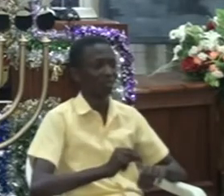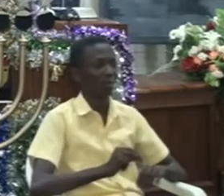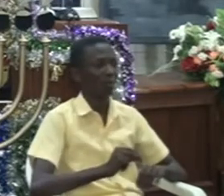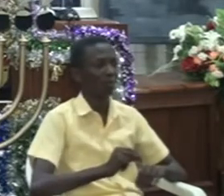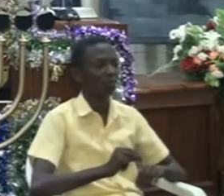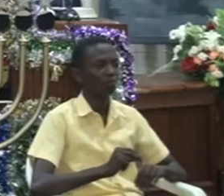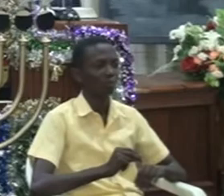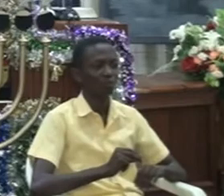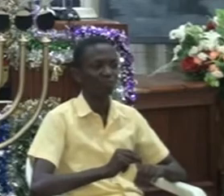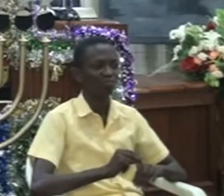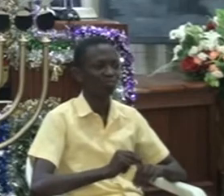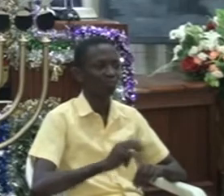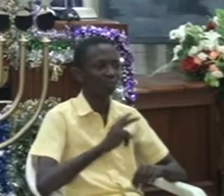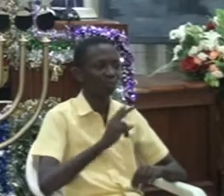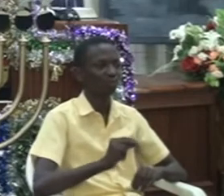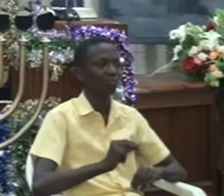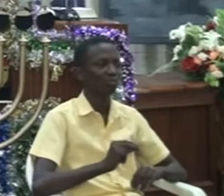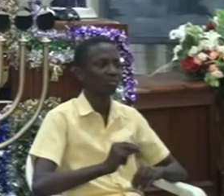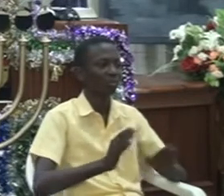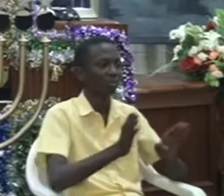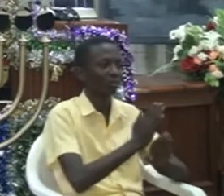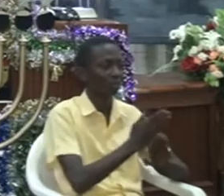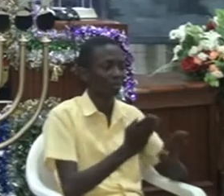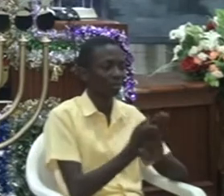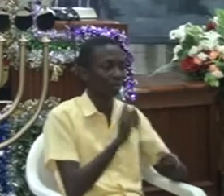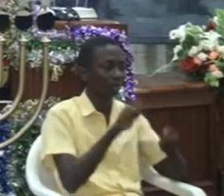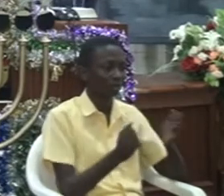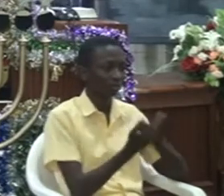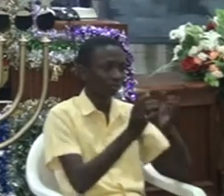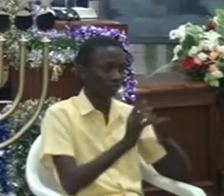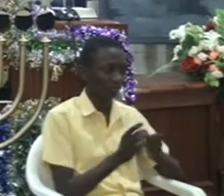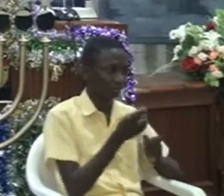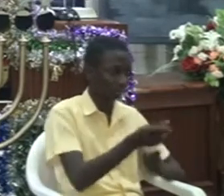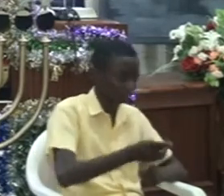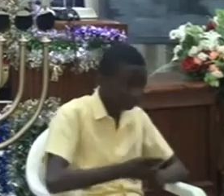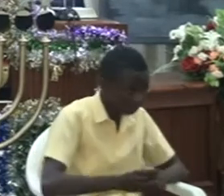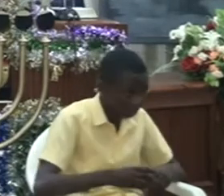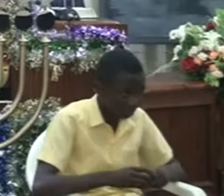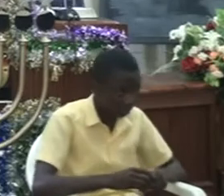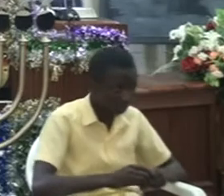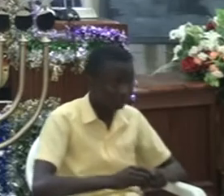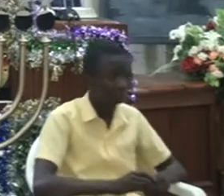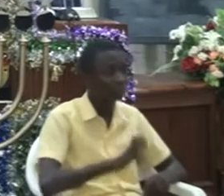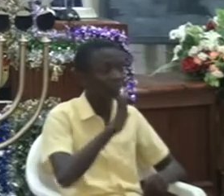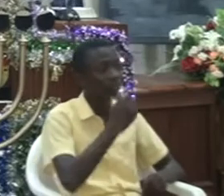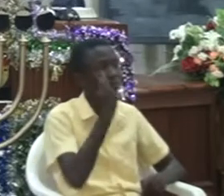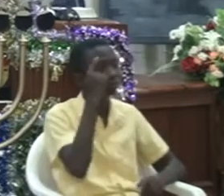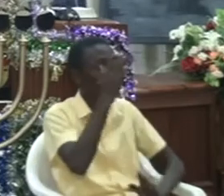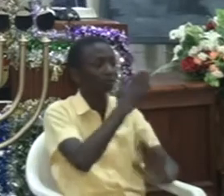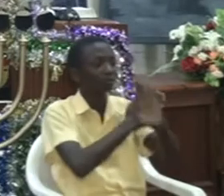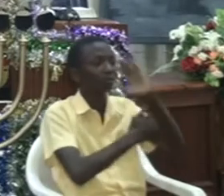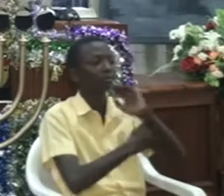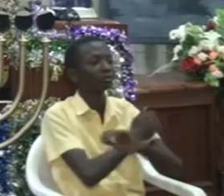Hakuna mtu yeyote mwenye kuna ushawishi juu ya ile mazoezi ya kwa. C'est l'affaire de Dieu et du croyant. Ile